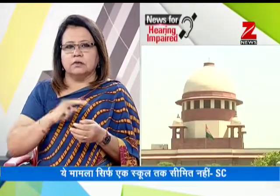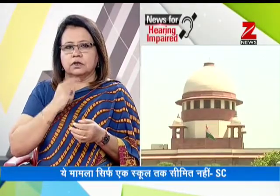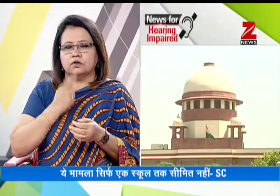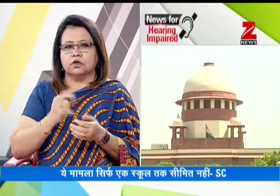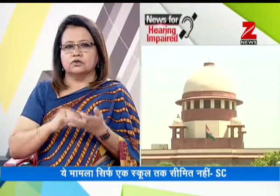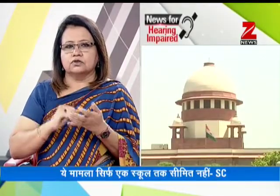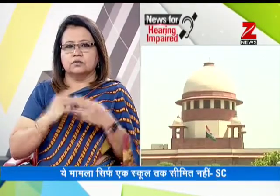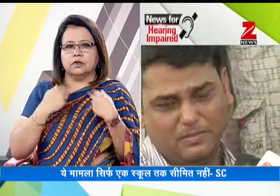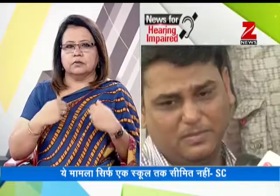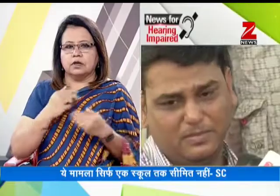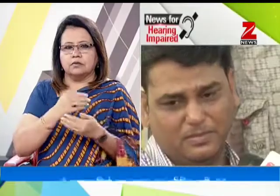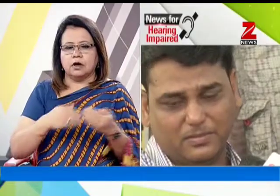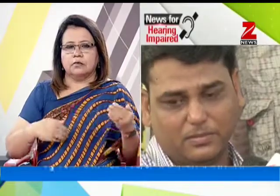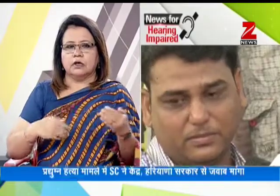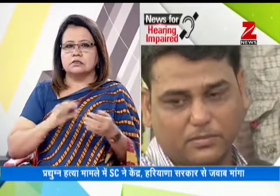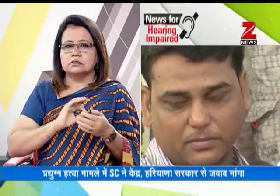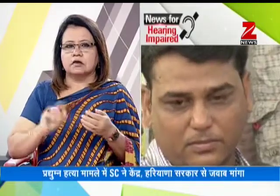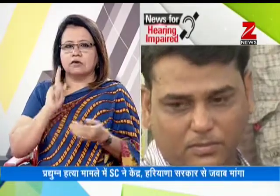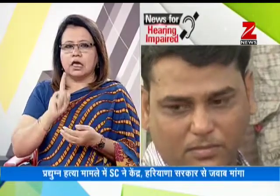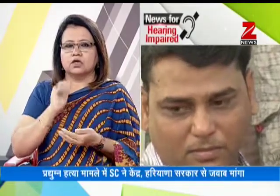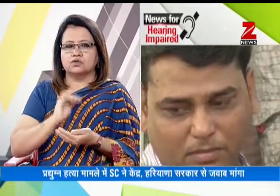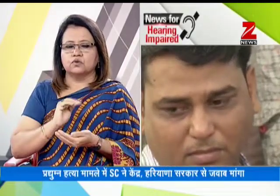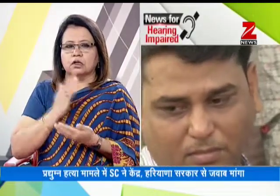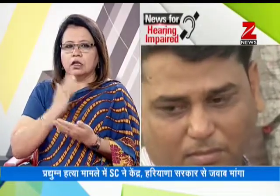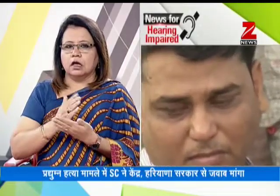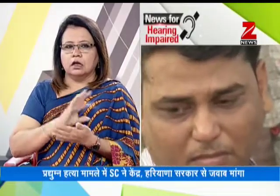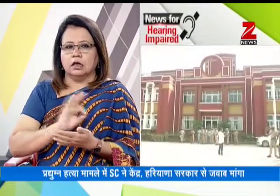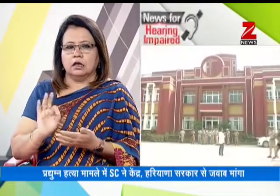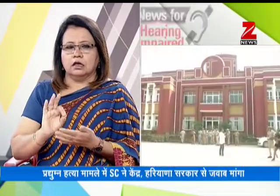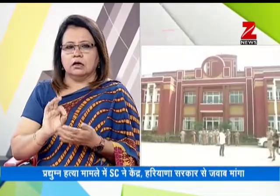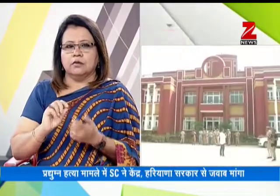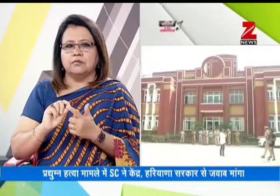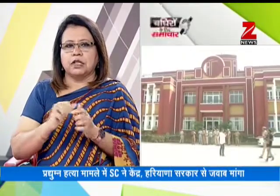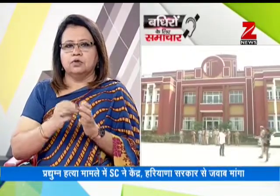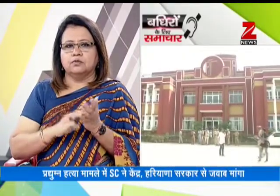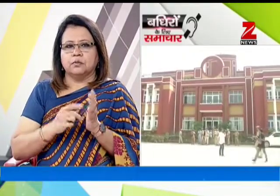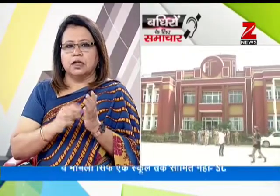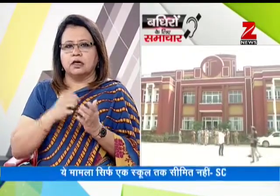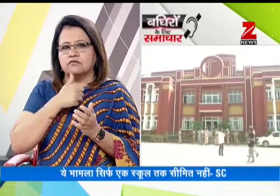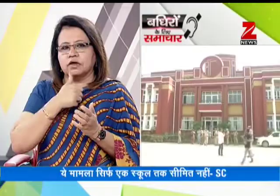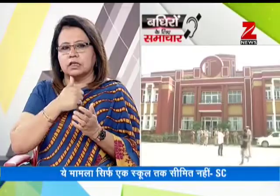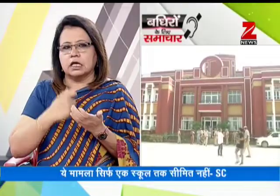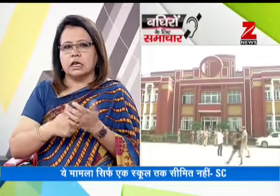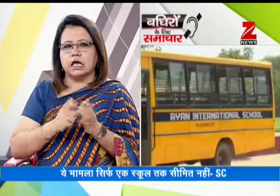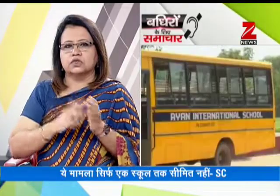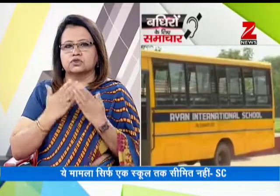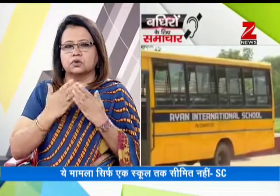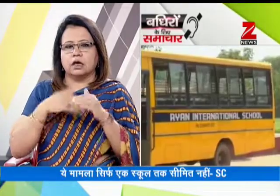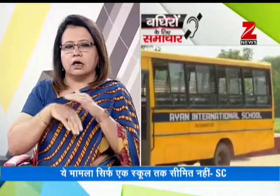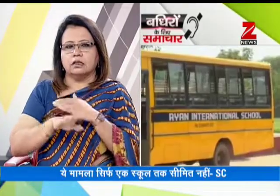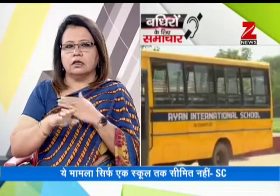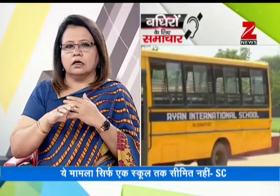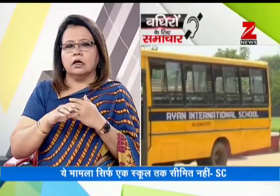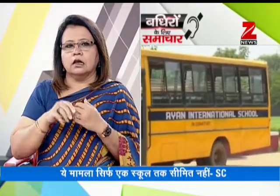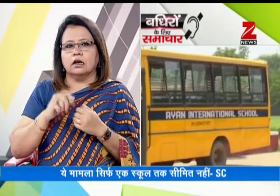कहा। सुप्रीम कोर्ट ने कहा यह मामला सिर्फ एक स्कूल तक सीमित नहीं है। प्रद्युम्न के पिता ने रायन स्कूल के अंदर